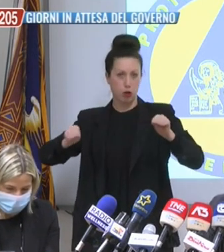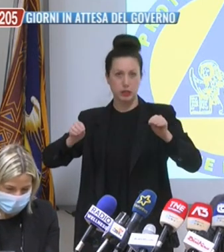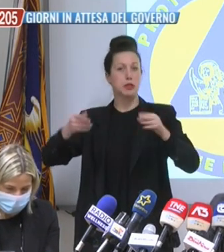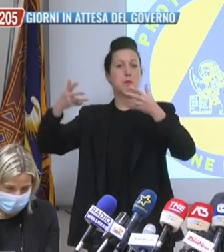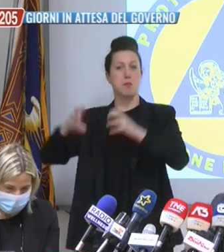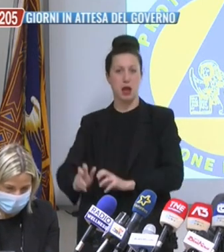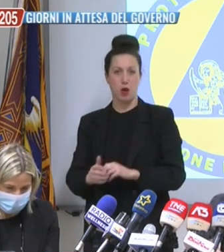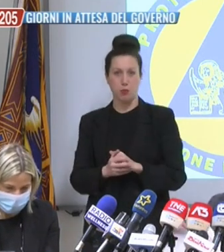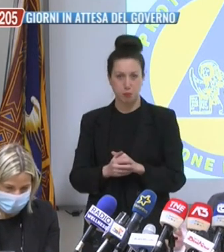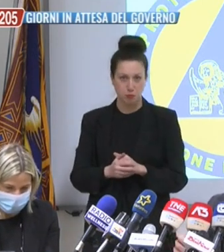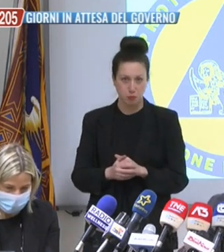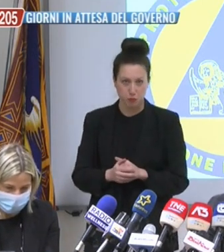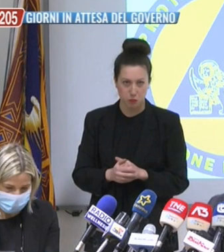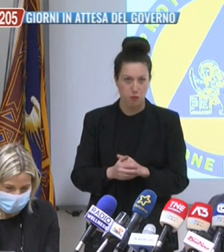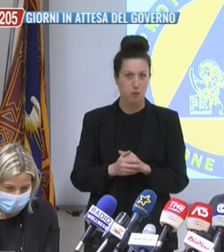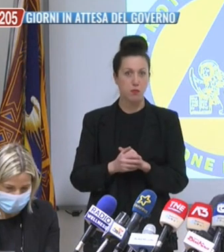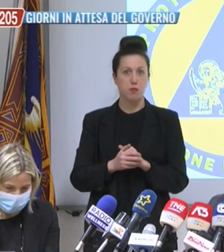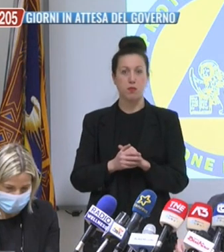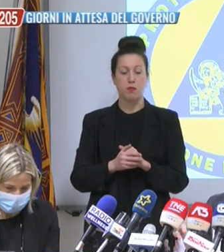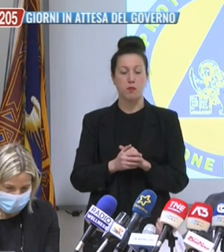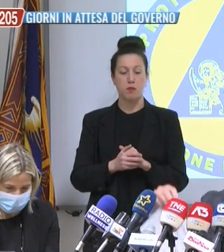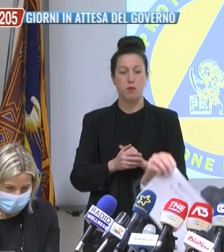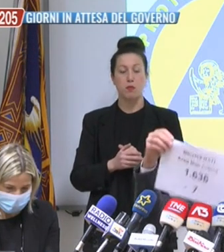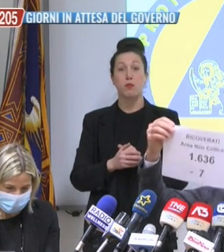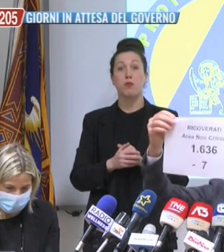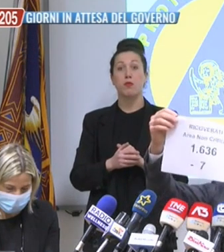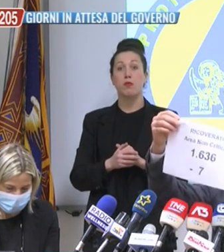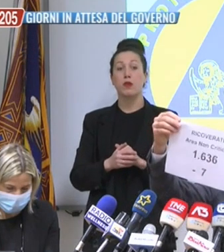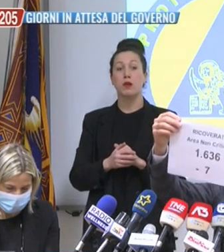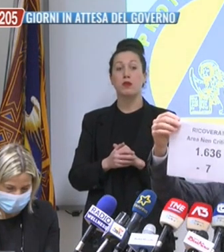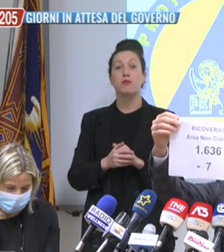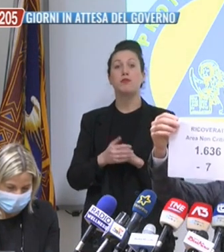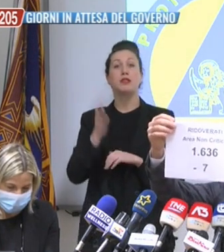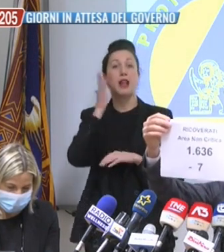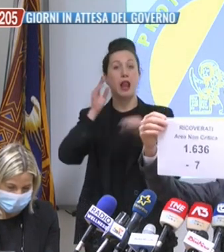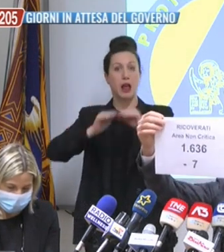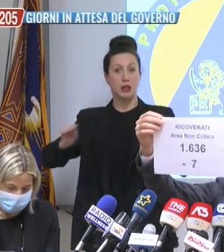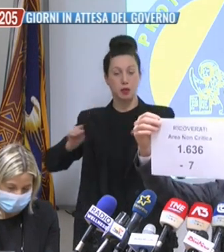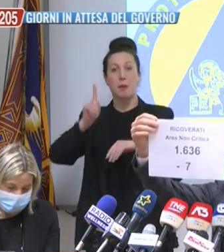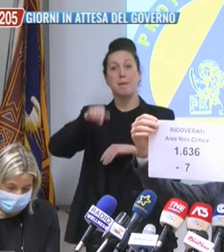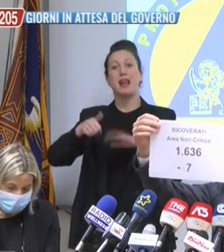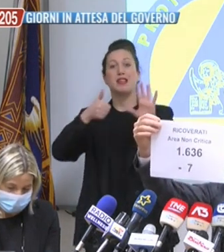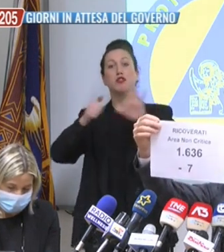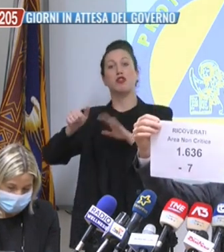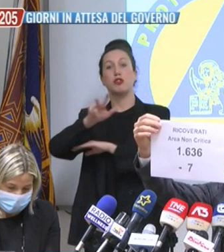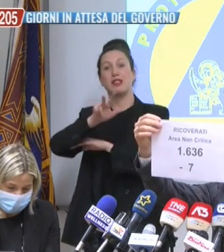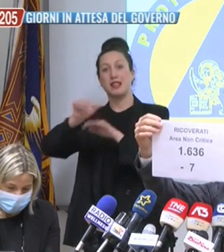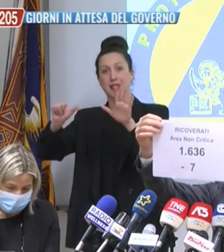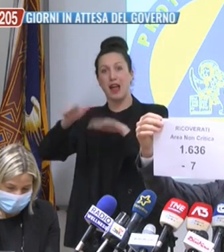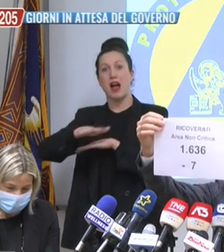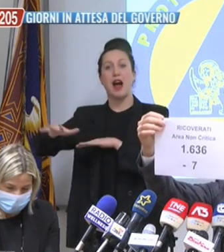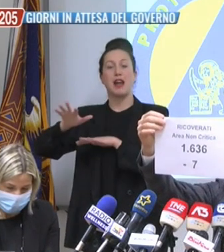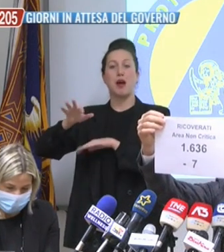massimo. Ecco qua la suddivisione dei posti letto, sono 1.636 in area